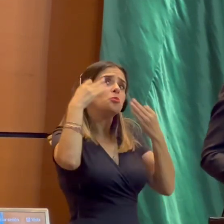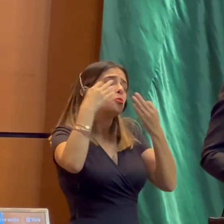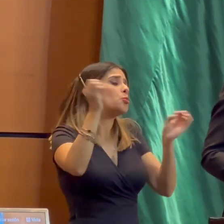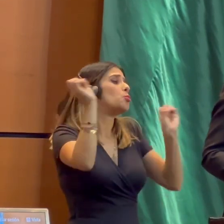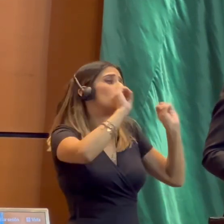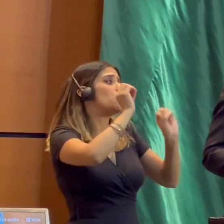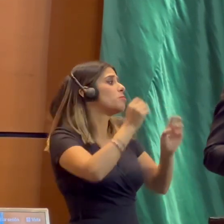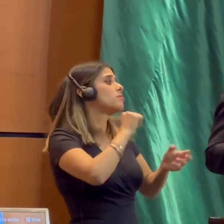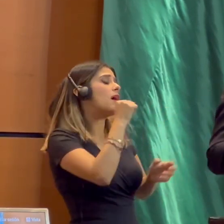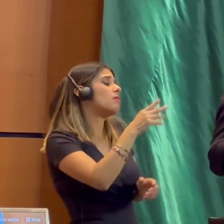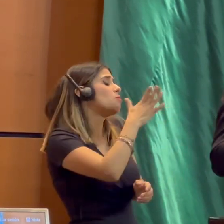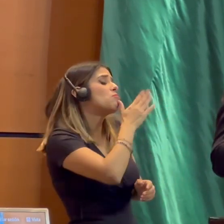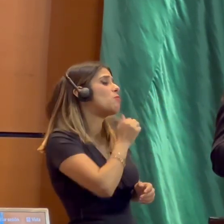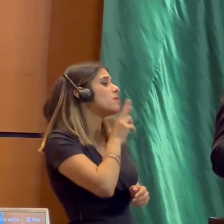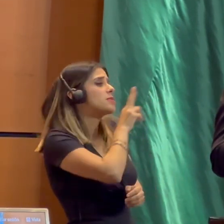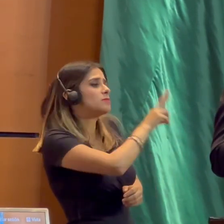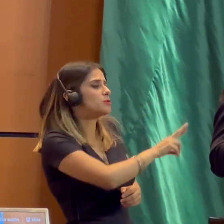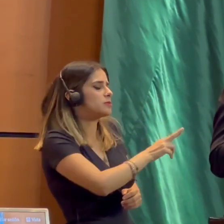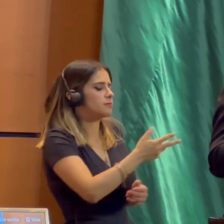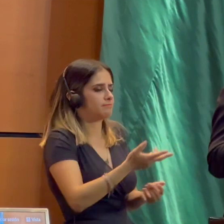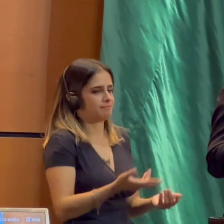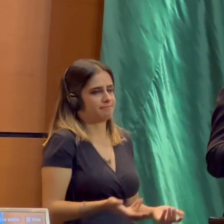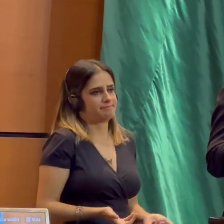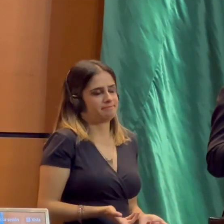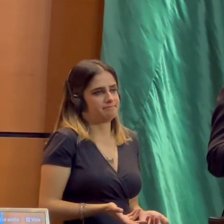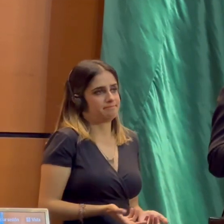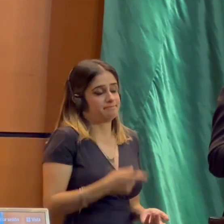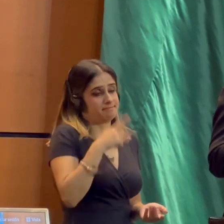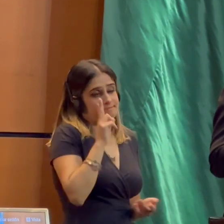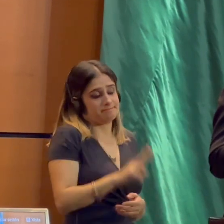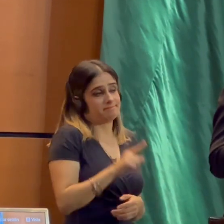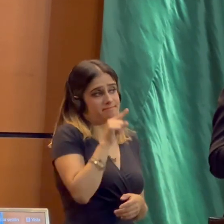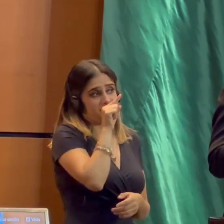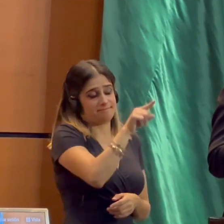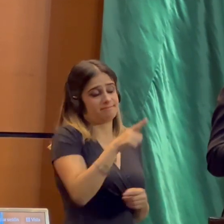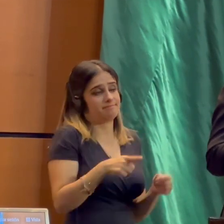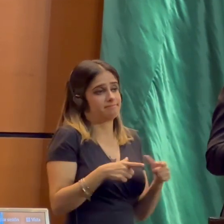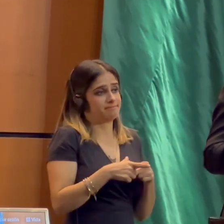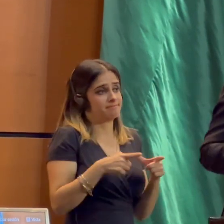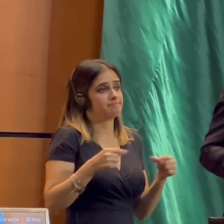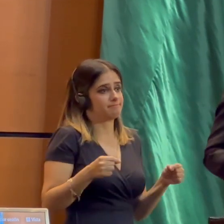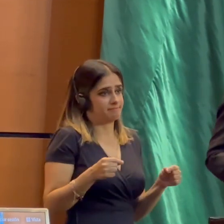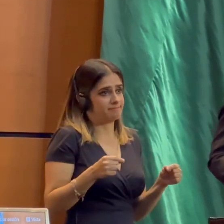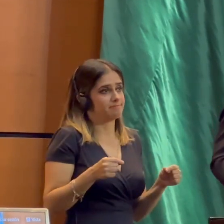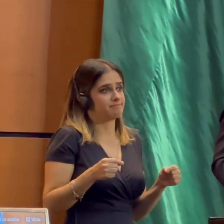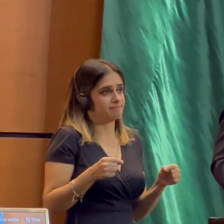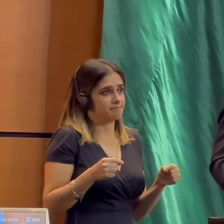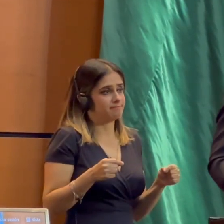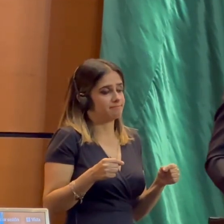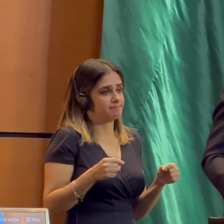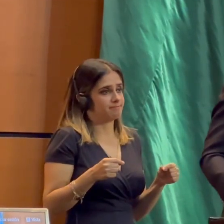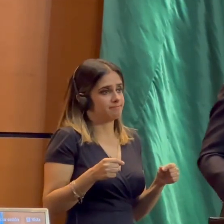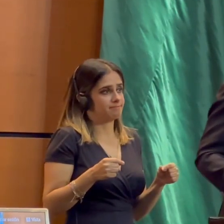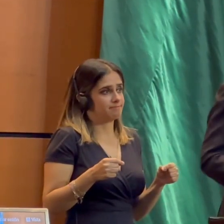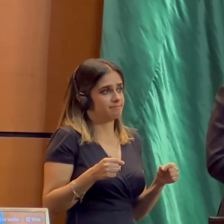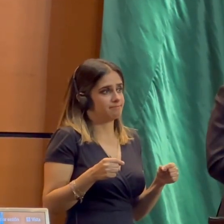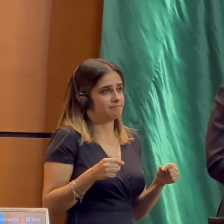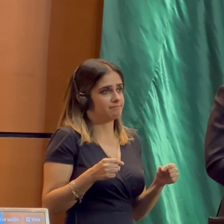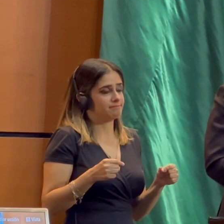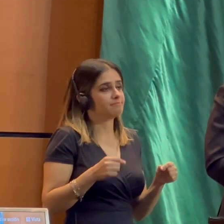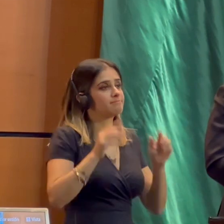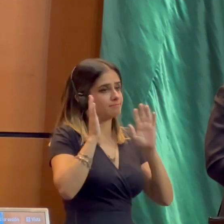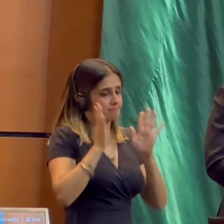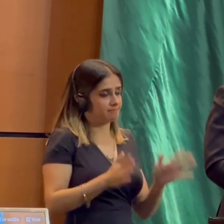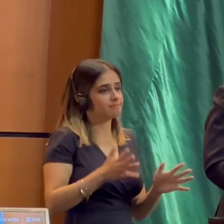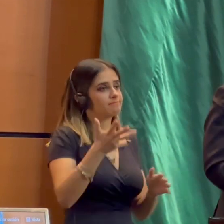が重力に反する動きをする原理を考えました。実はアメリカの国防